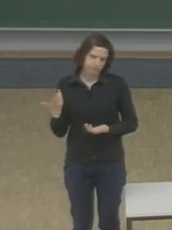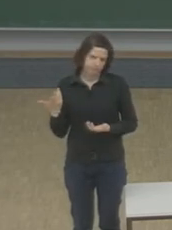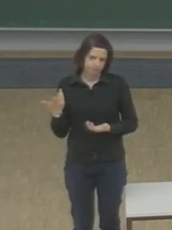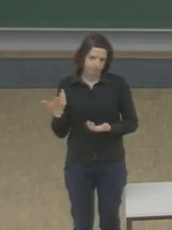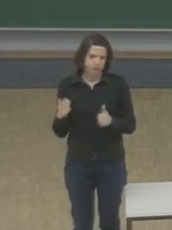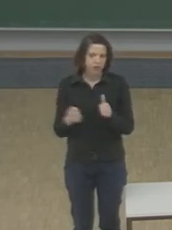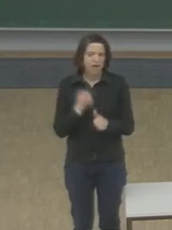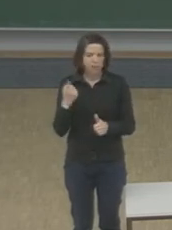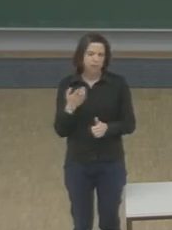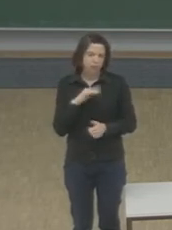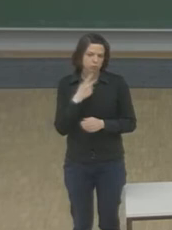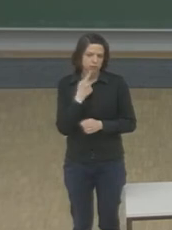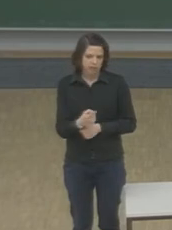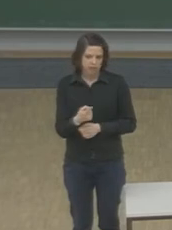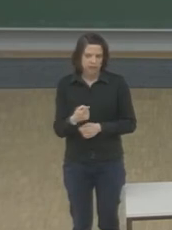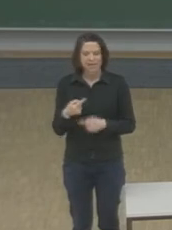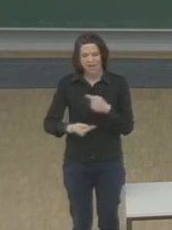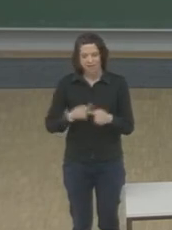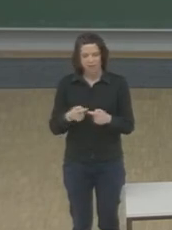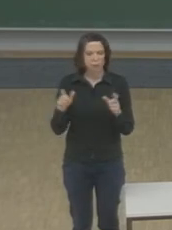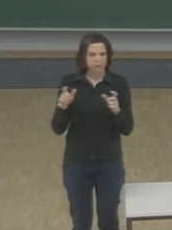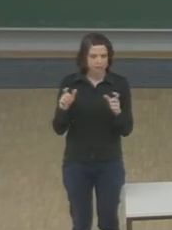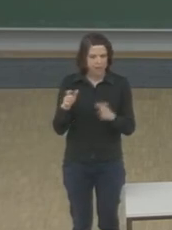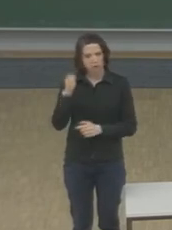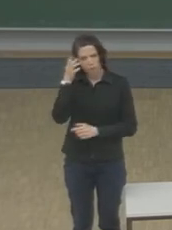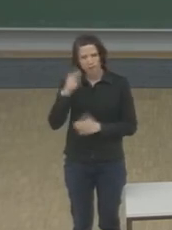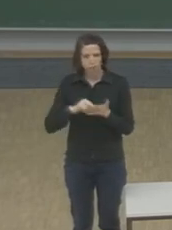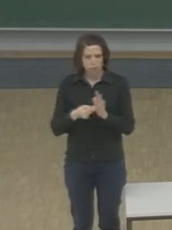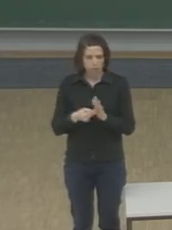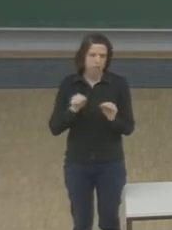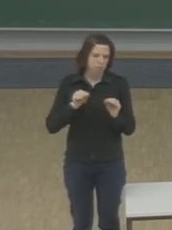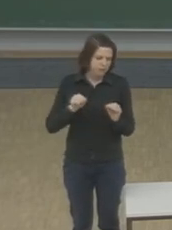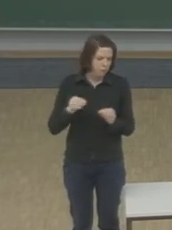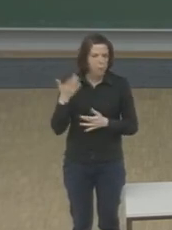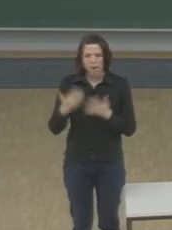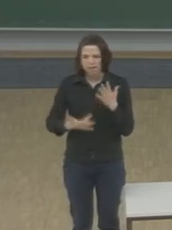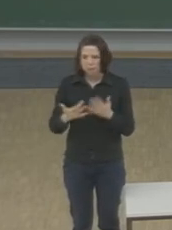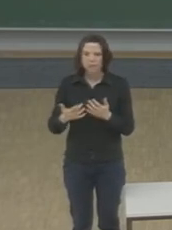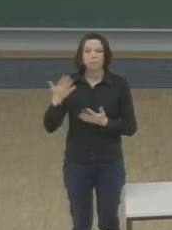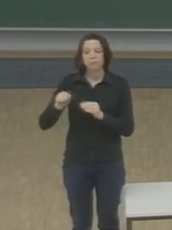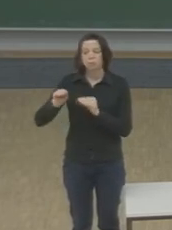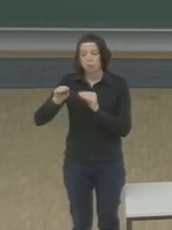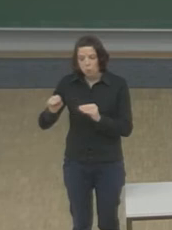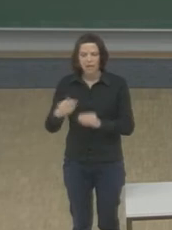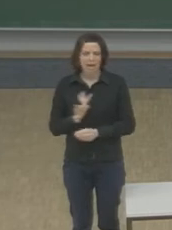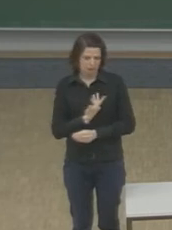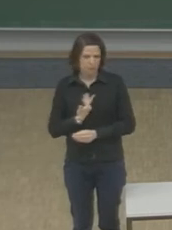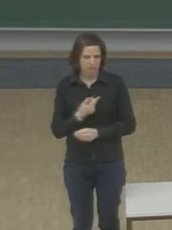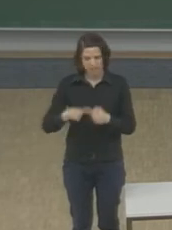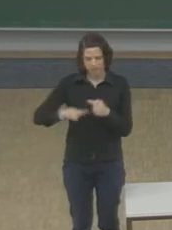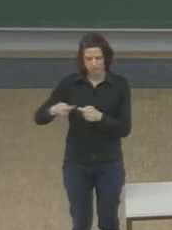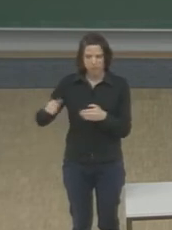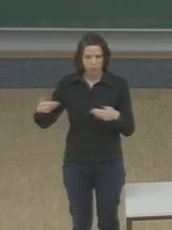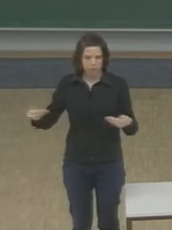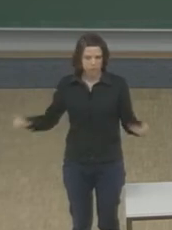jeweils ambivalenten Entwicklungen in Gesellschaft, Bildungspolitik, Pädagogik, Mathematik und Mathematikunterricht wohl gar nicht